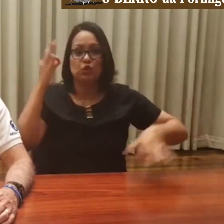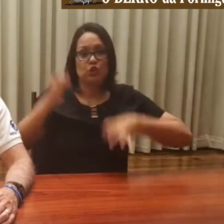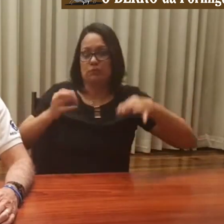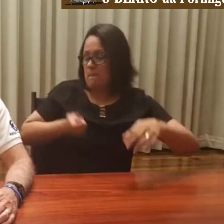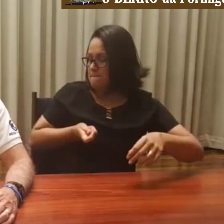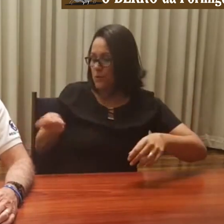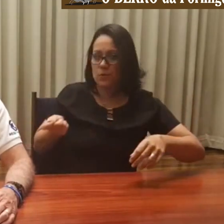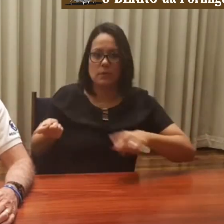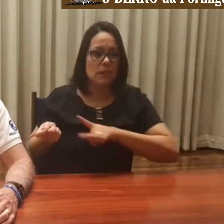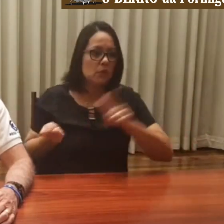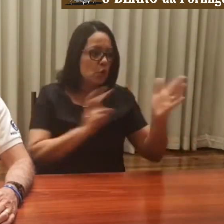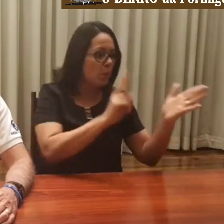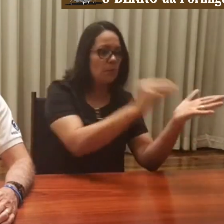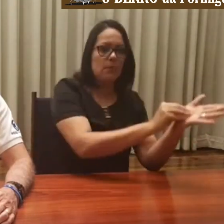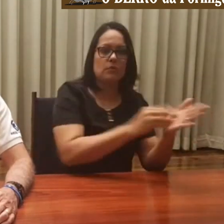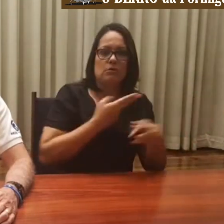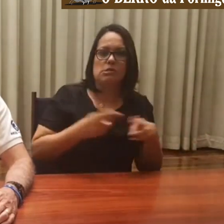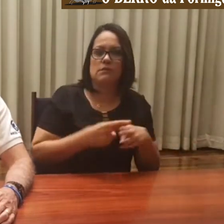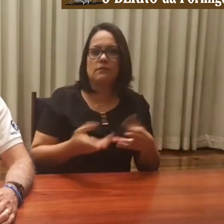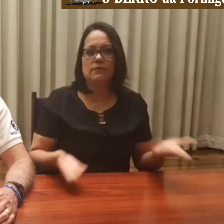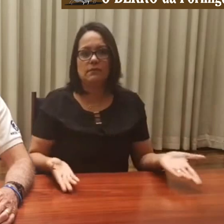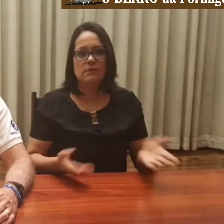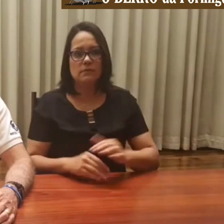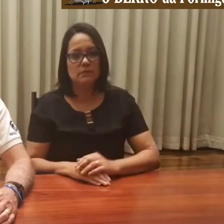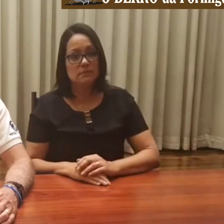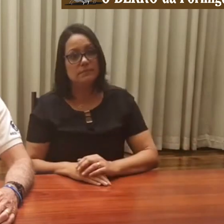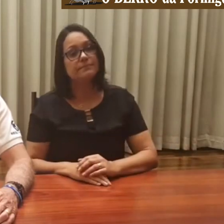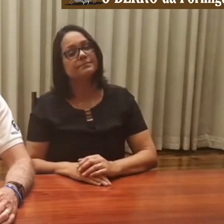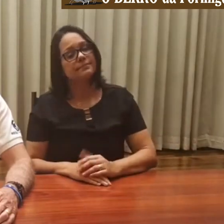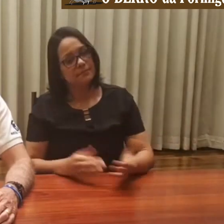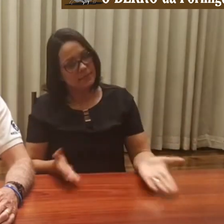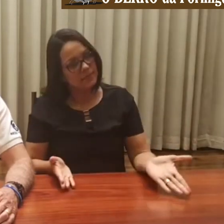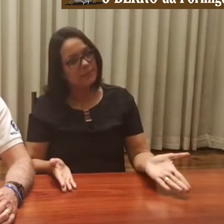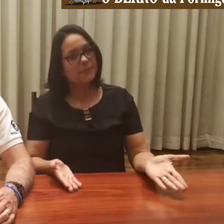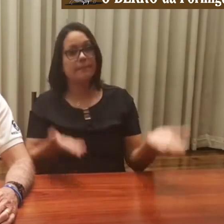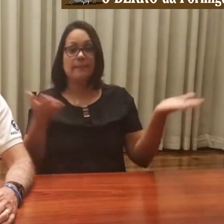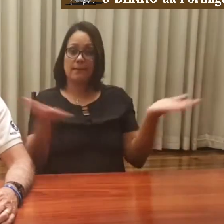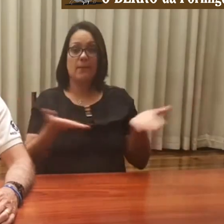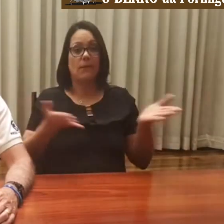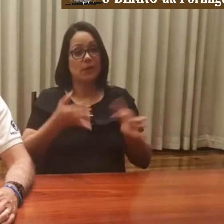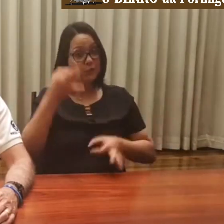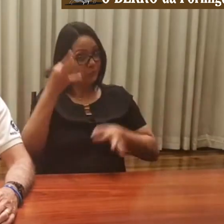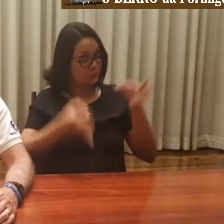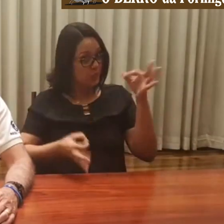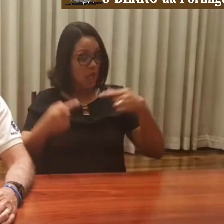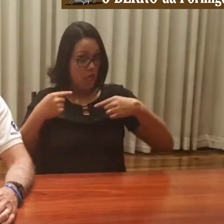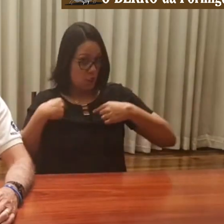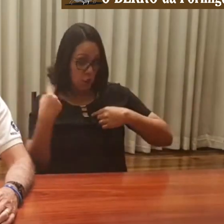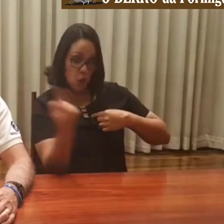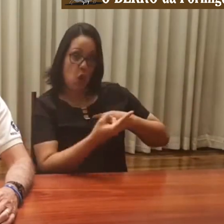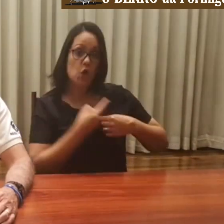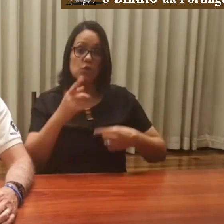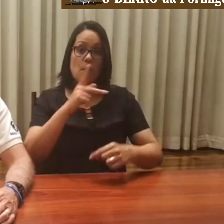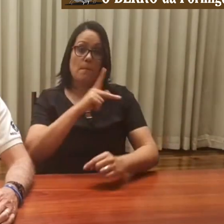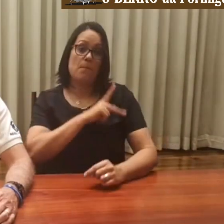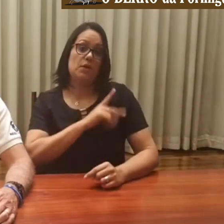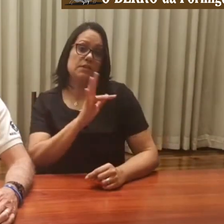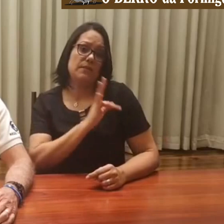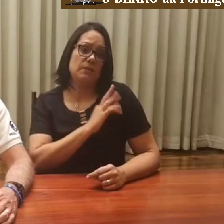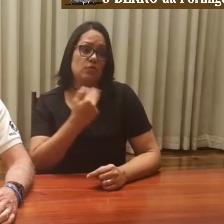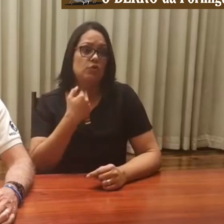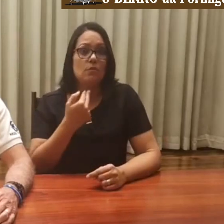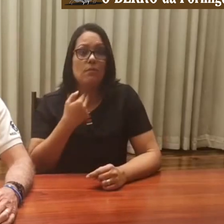olha, por determinação judicial, estamos proibidos, né? Nós não, a Polícia Federal, de entrar no telefone do